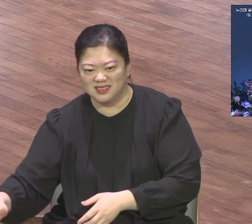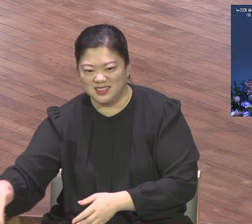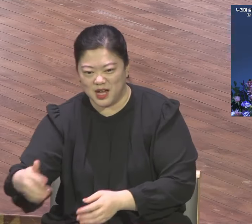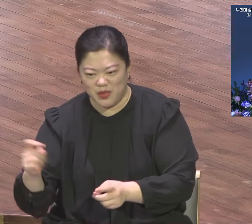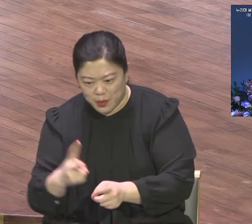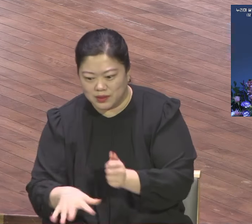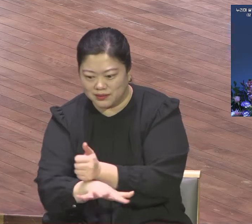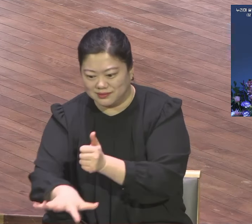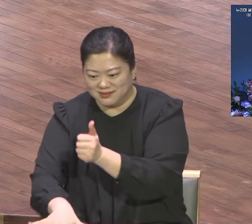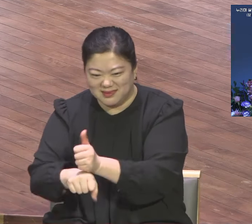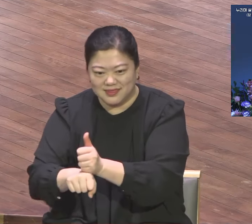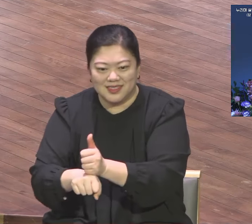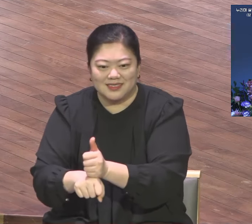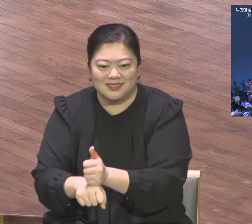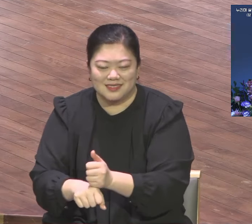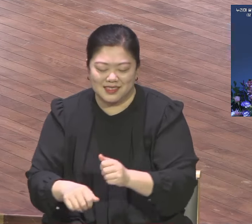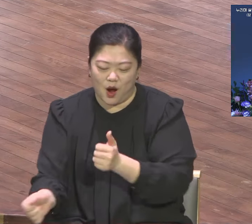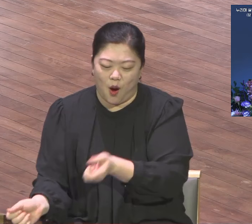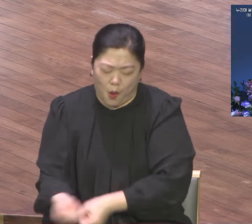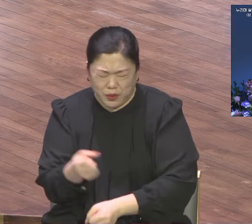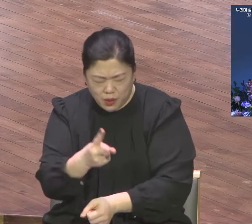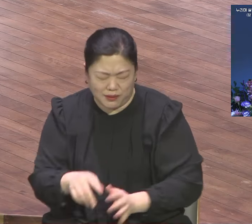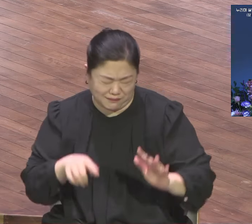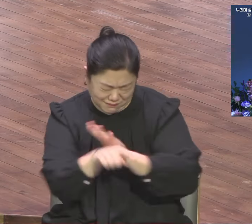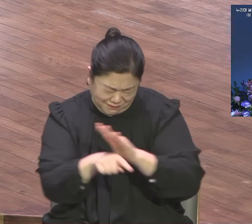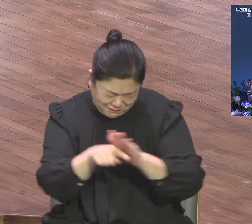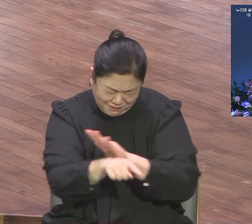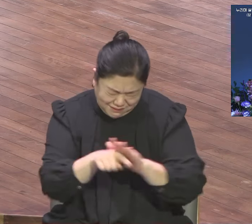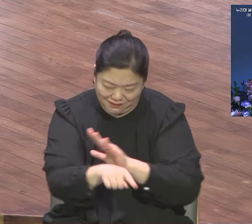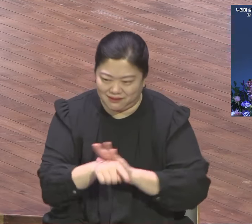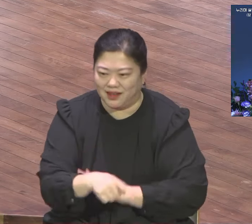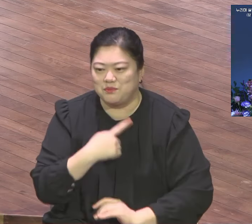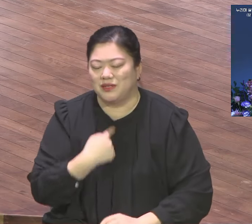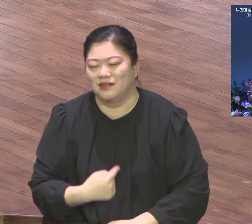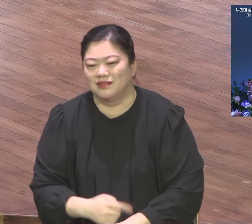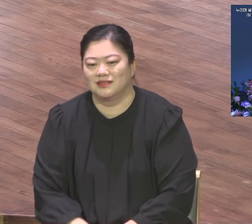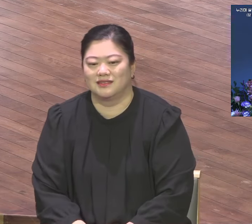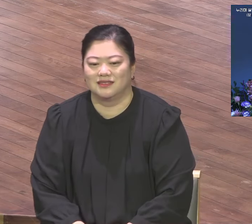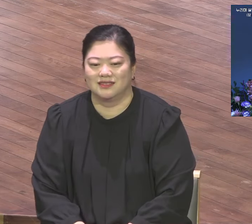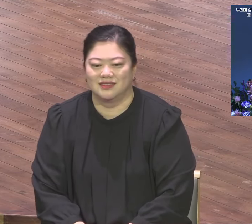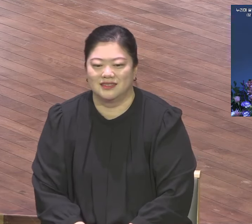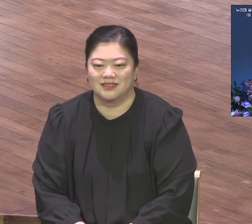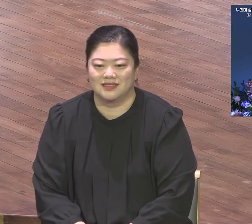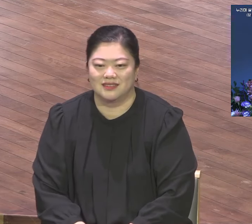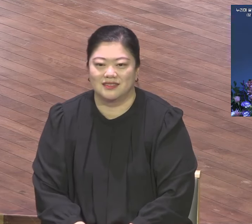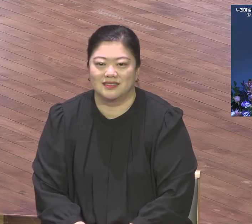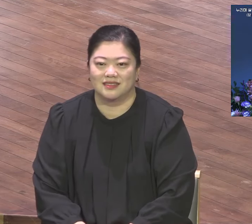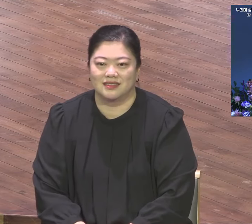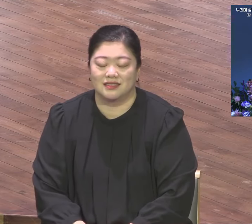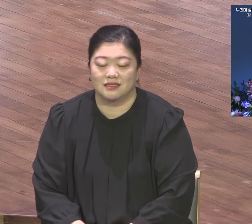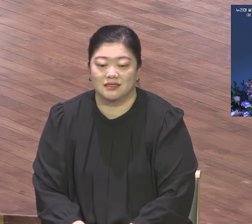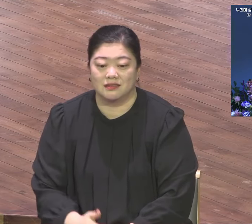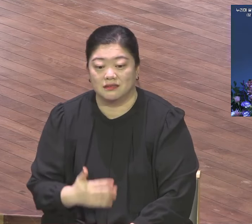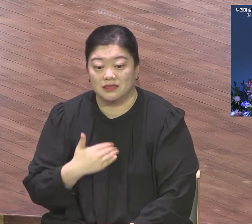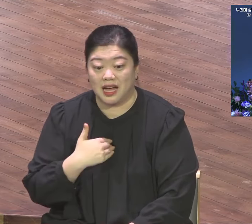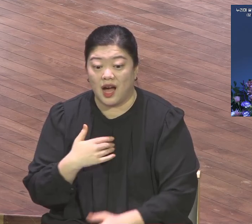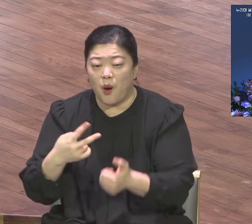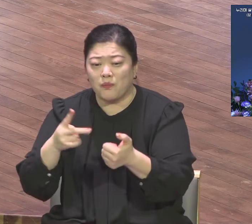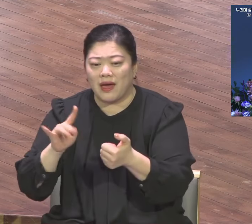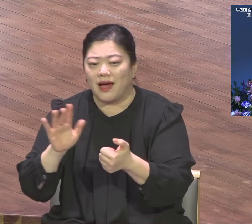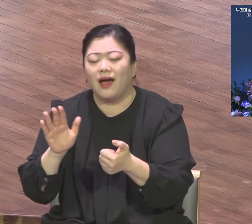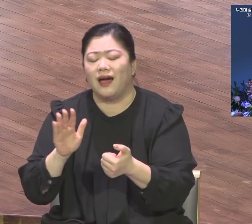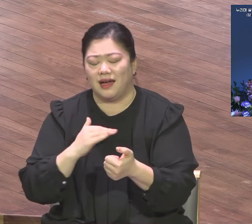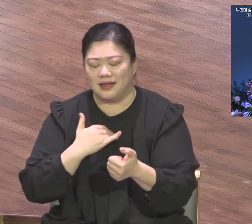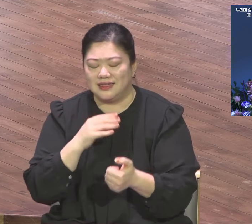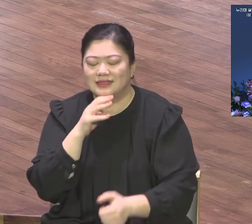이렇게도 하시구나 운동을 좋아하니까 그냥 응? 제가 이제 영원한 39세지만은 말이요